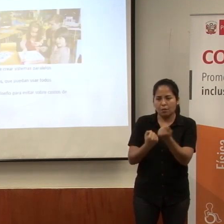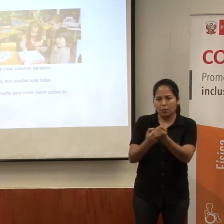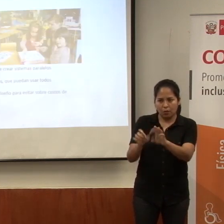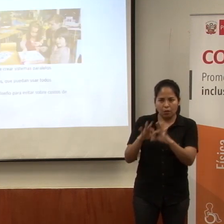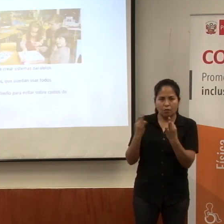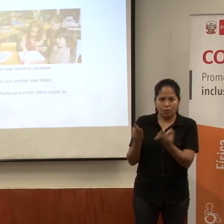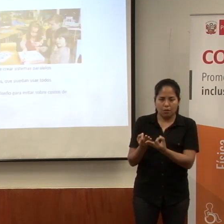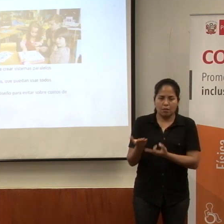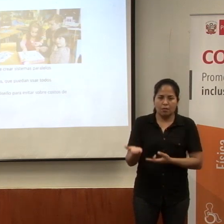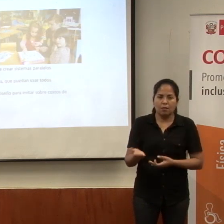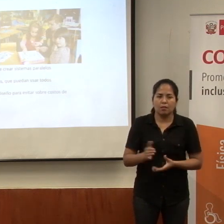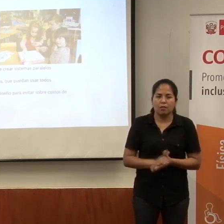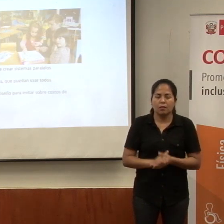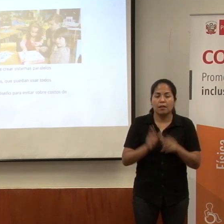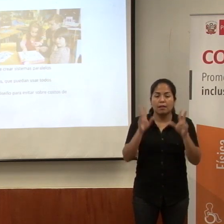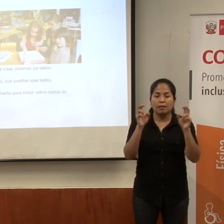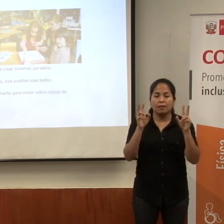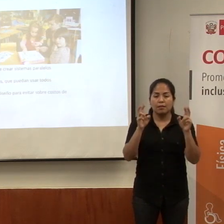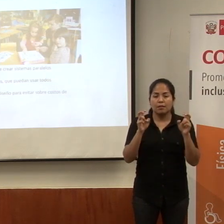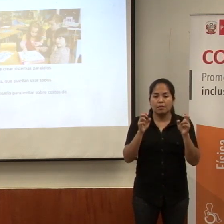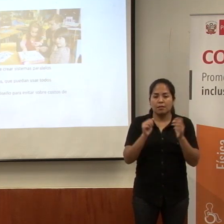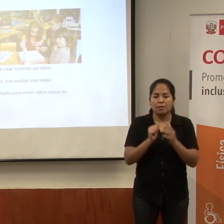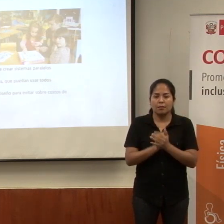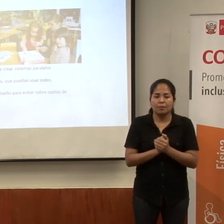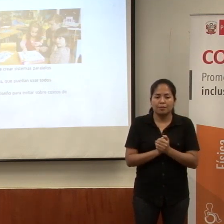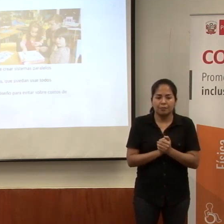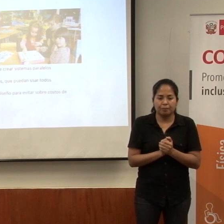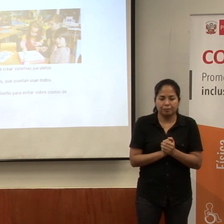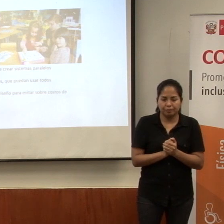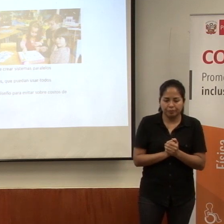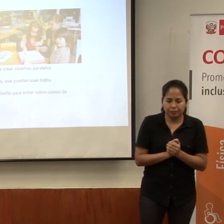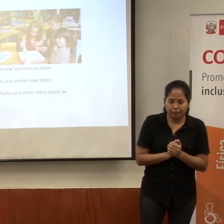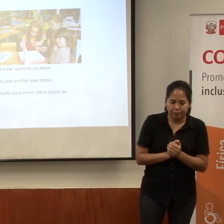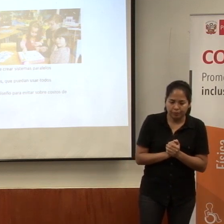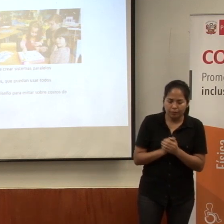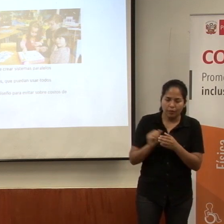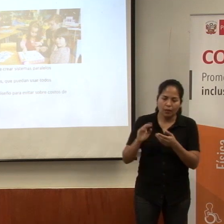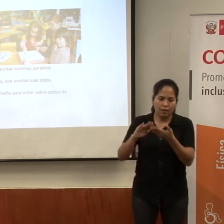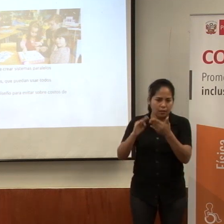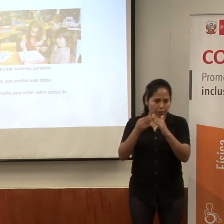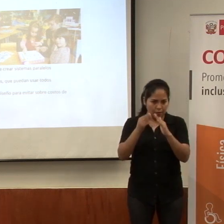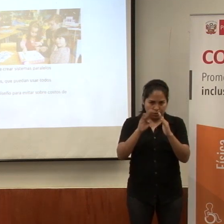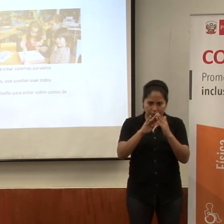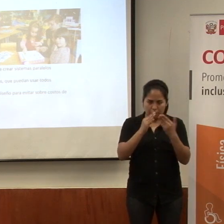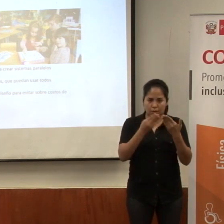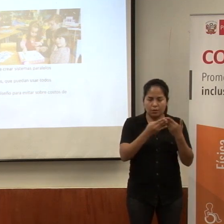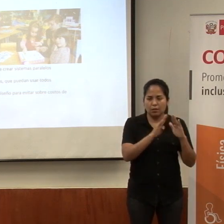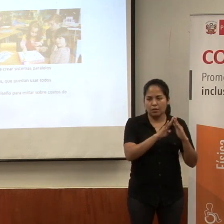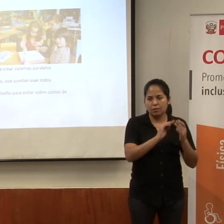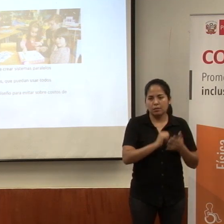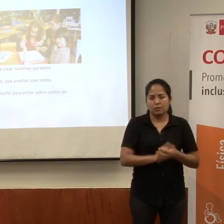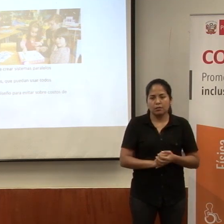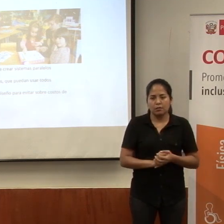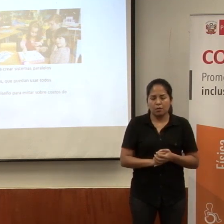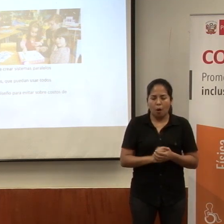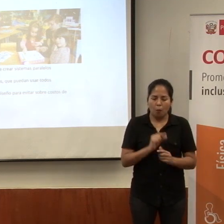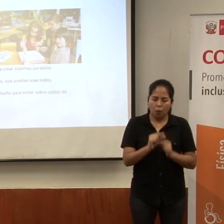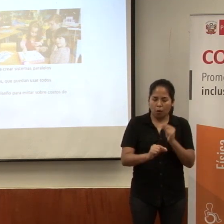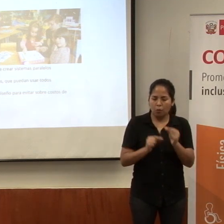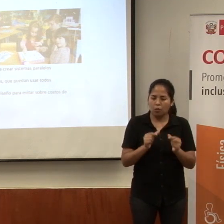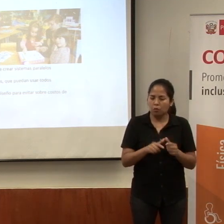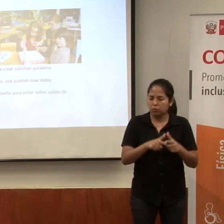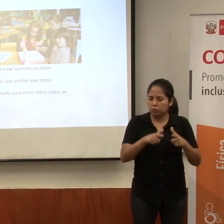familias. El tema del concepto de rehabilitación basada en la comunidad, que entiendo que ese es algo que va creciendo, en el Perú también se